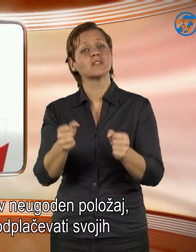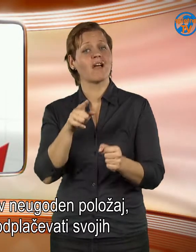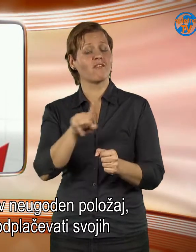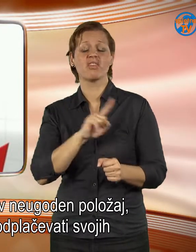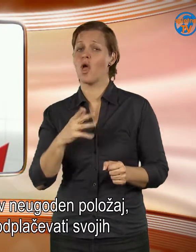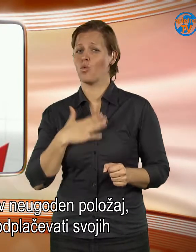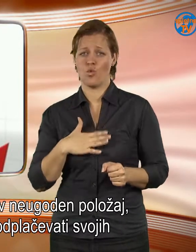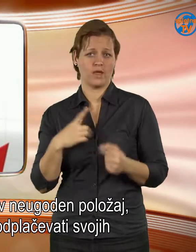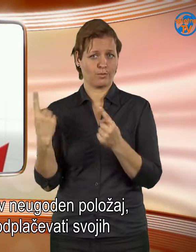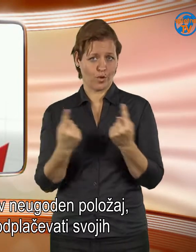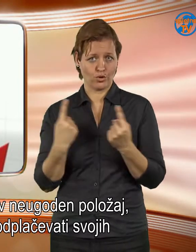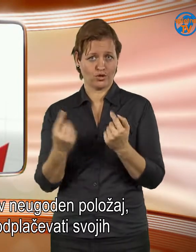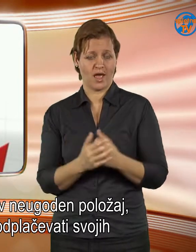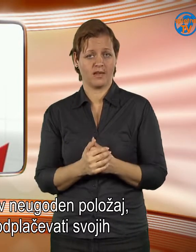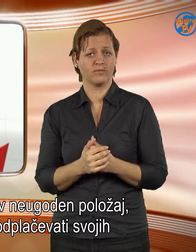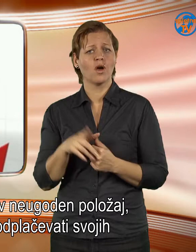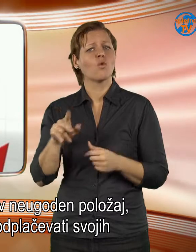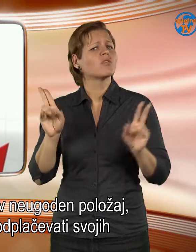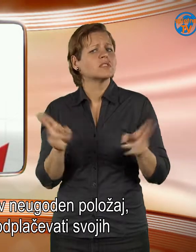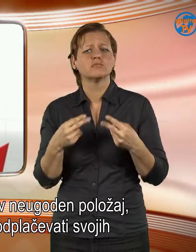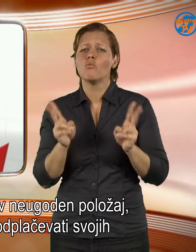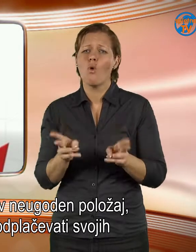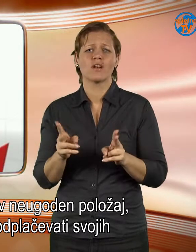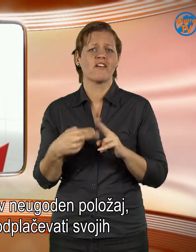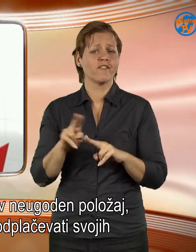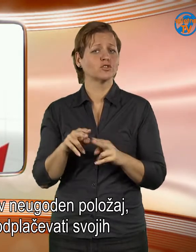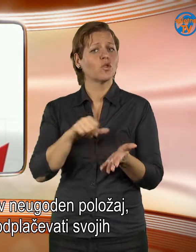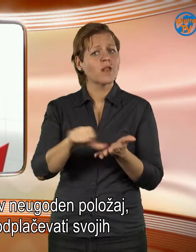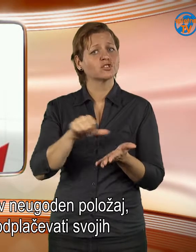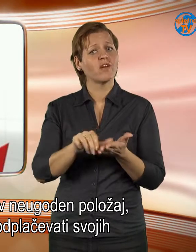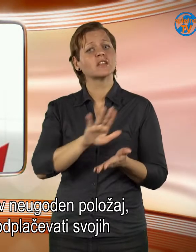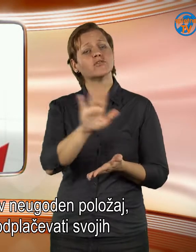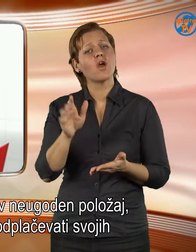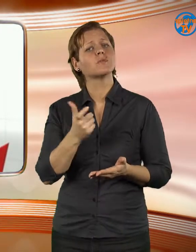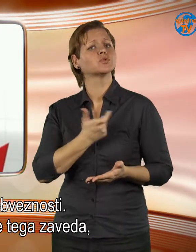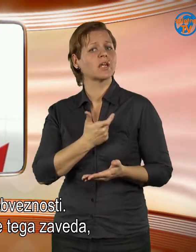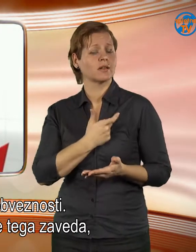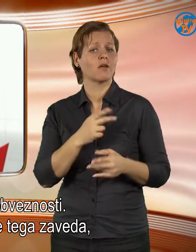v neugoden položaj, ko ne more več odplačevati svojih posojilnih obveznosti.